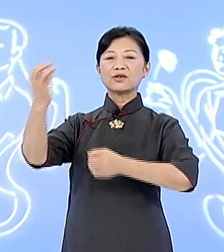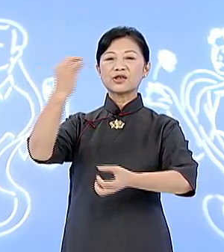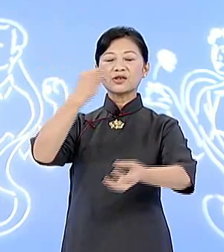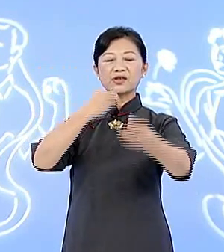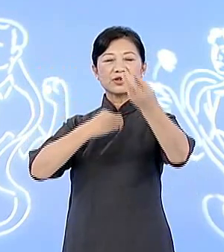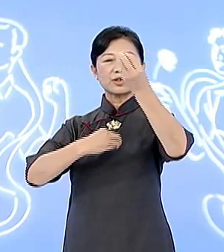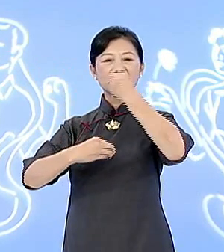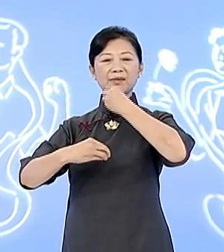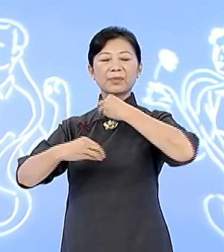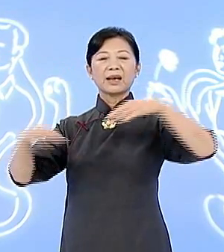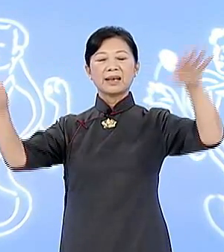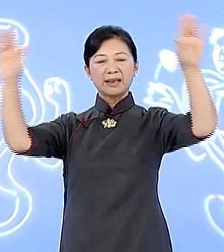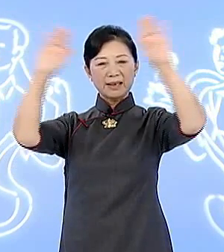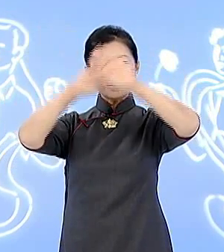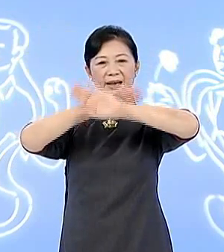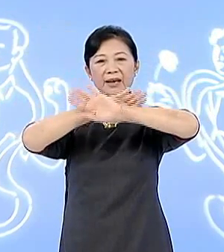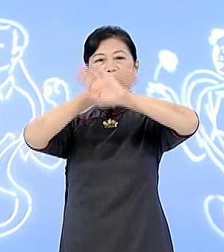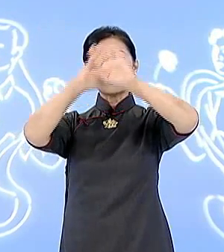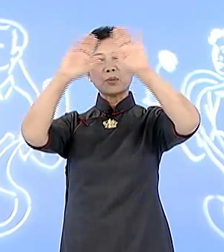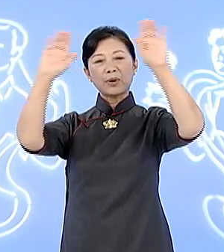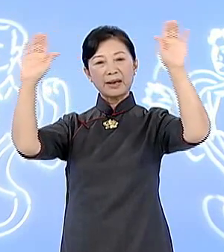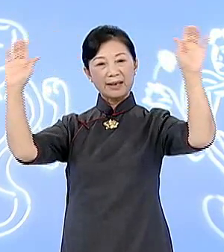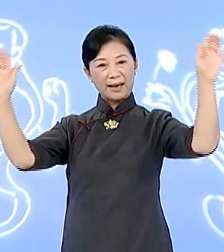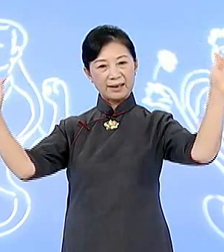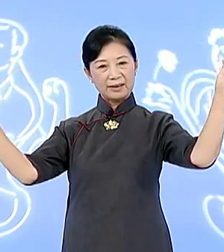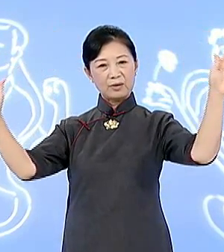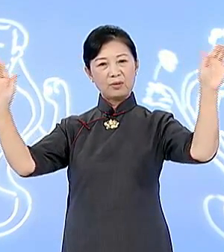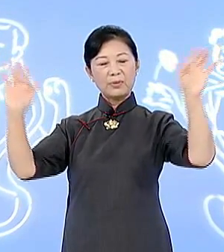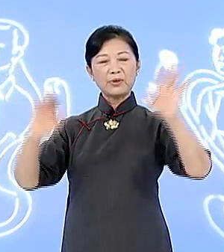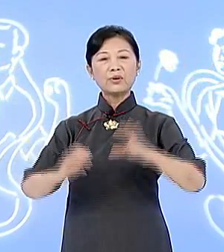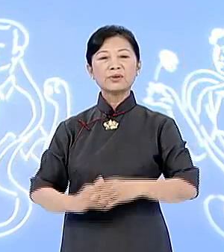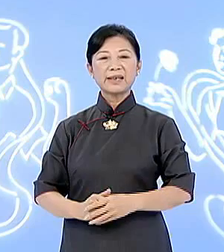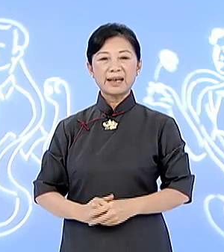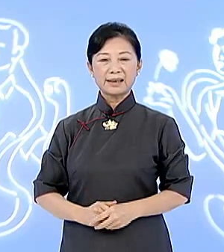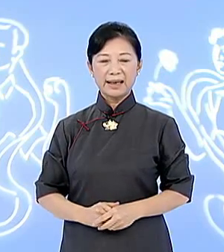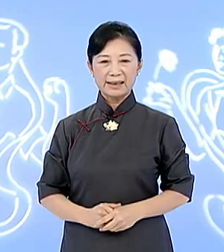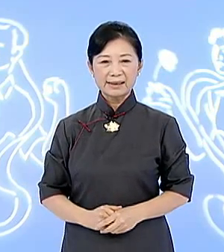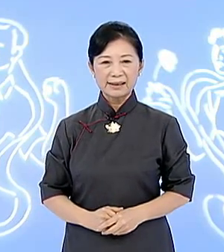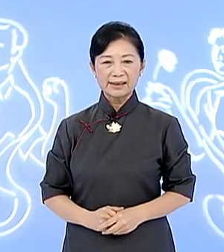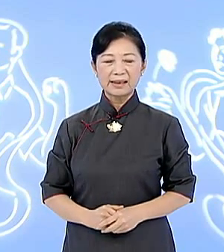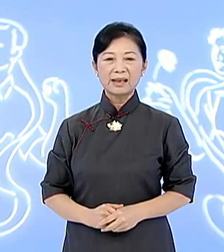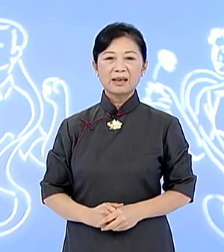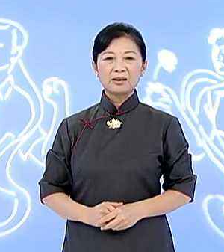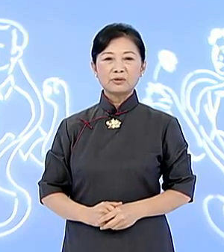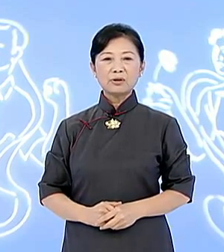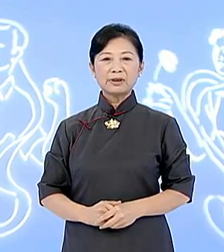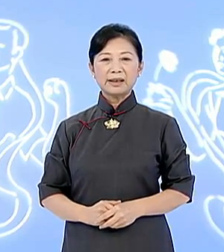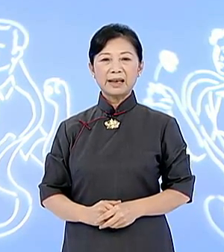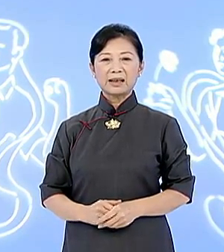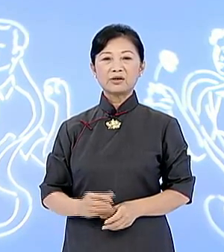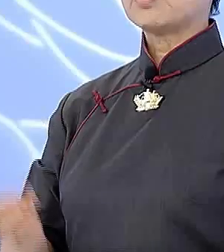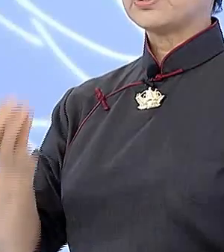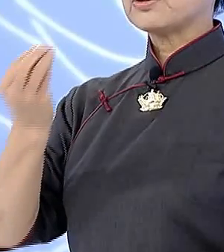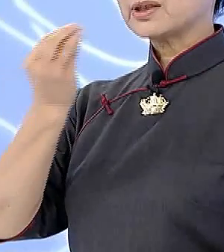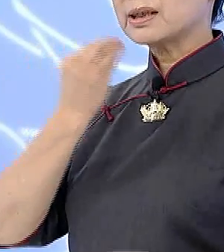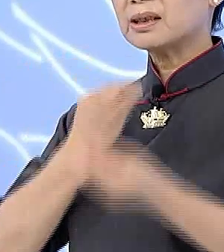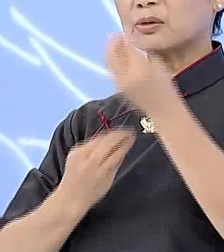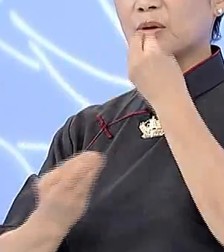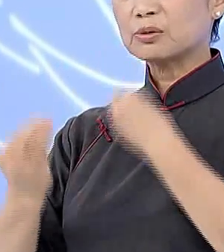吃，夜未央，我们用这样来呈现。肉林两个字，我们用吃的动作